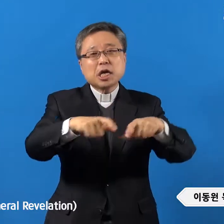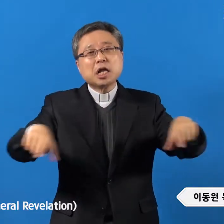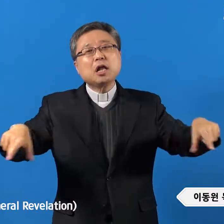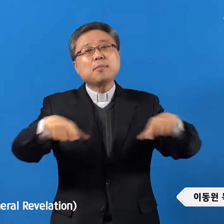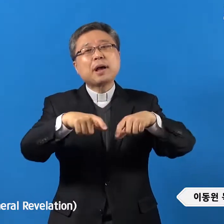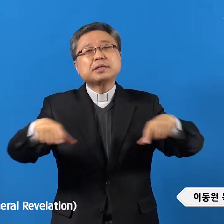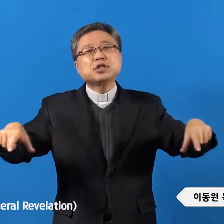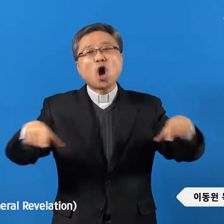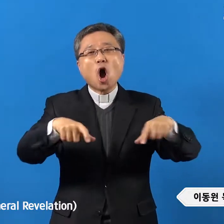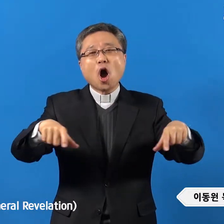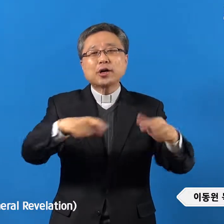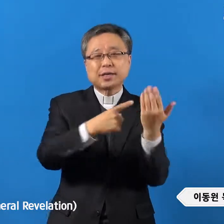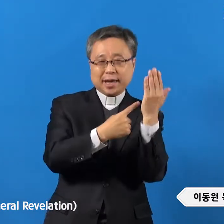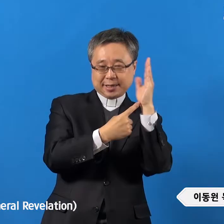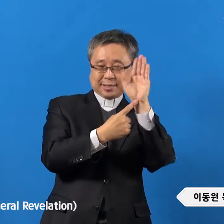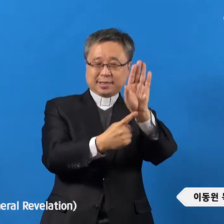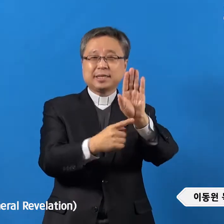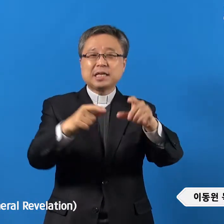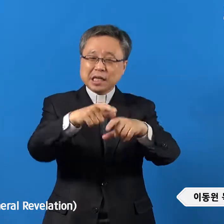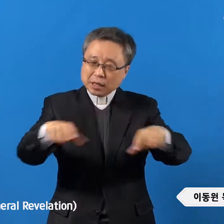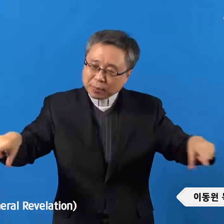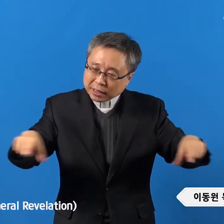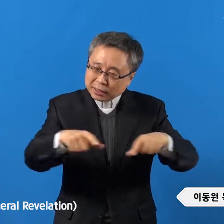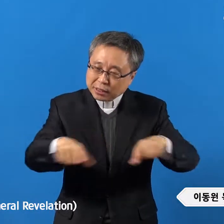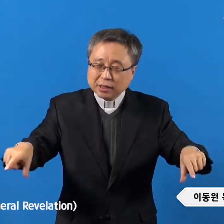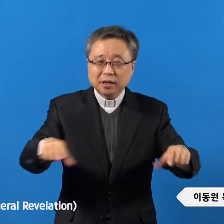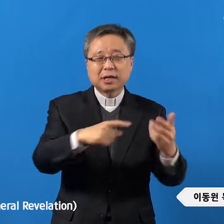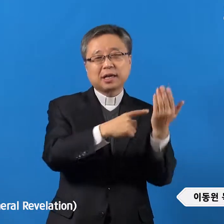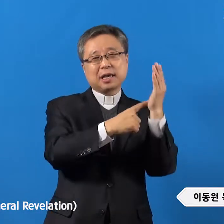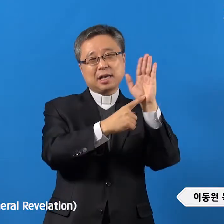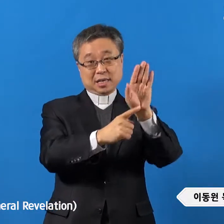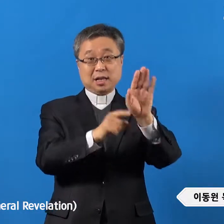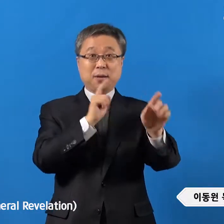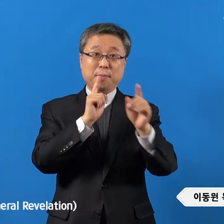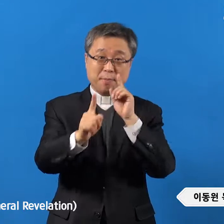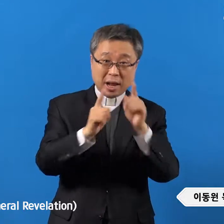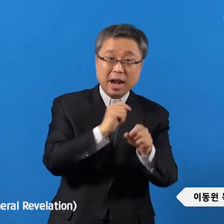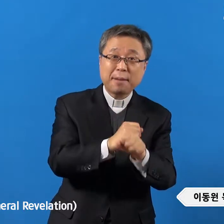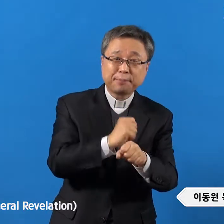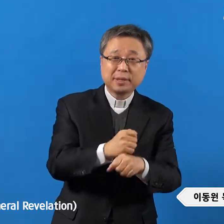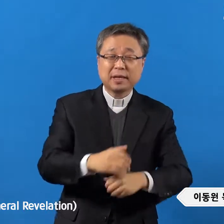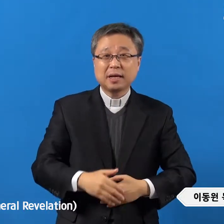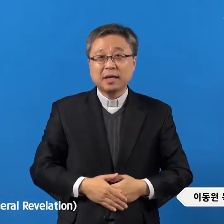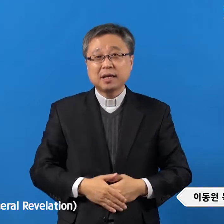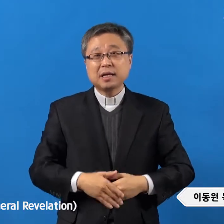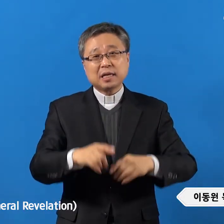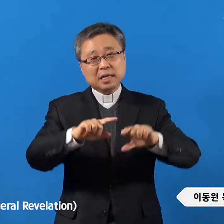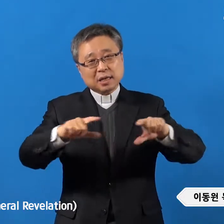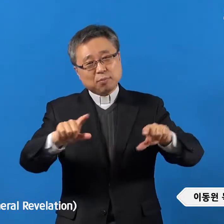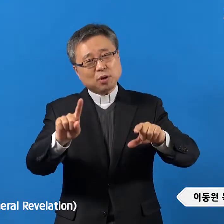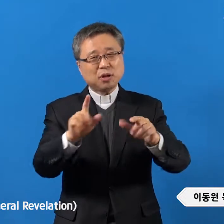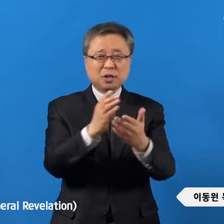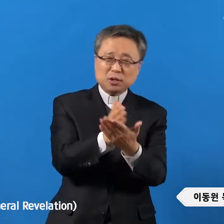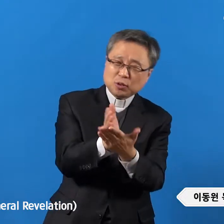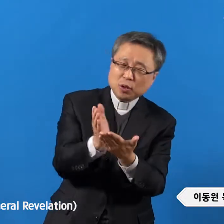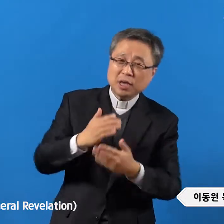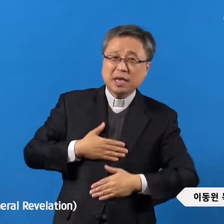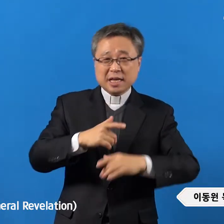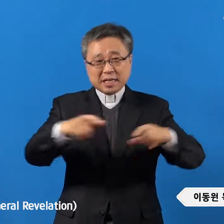계시다, general revelation, 이런 표현을 써서 부릅니다. 일종의 일상생활의